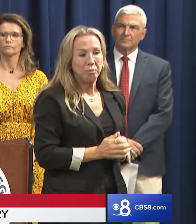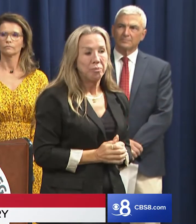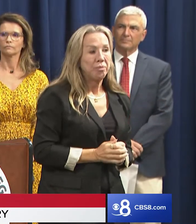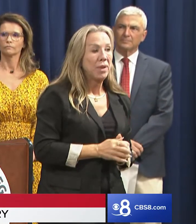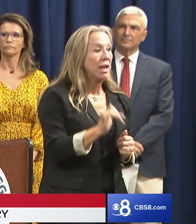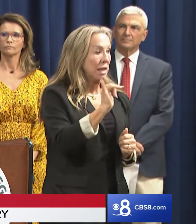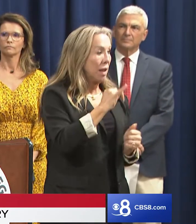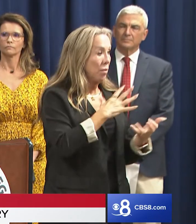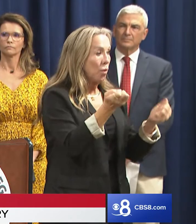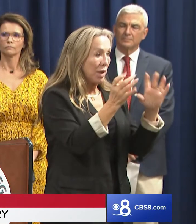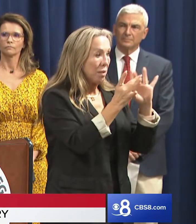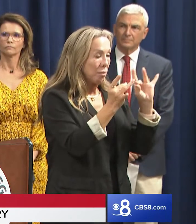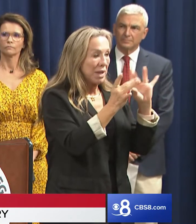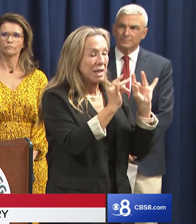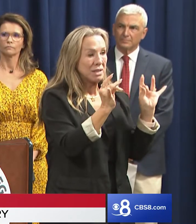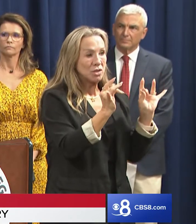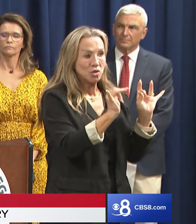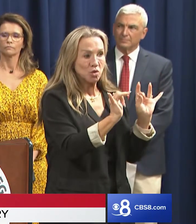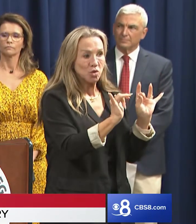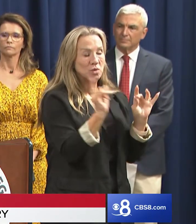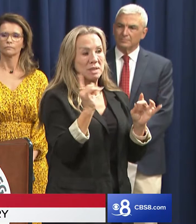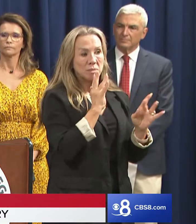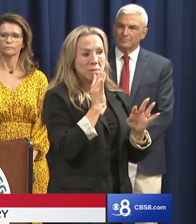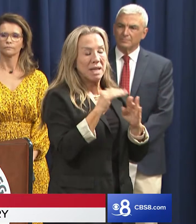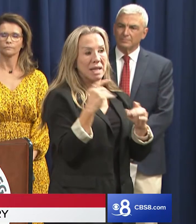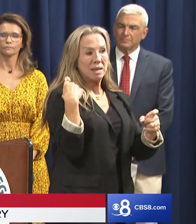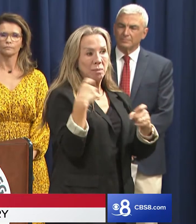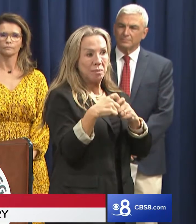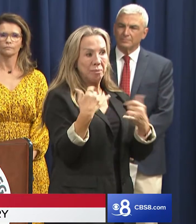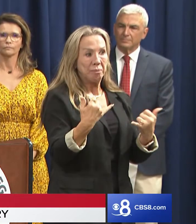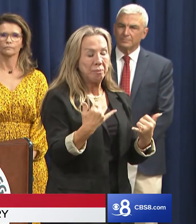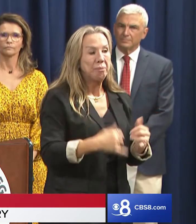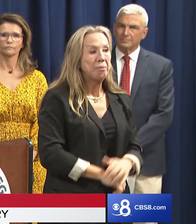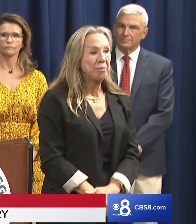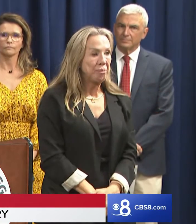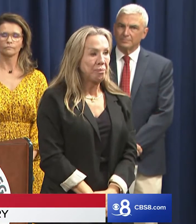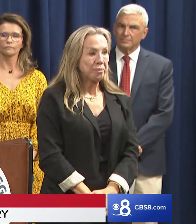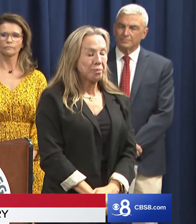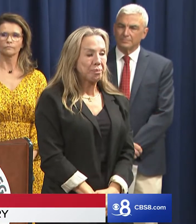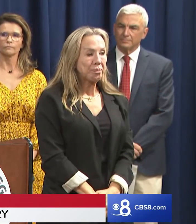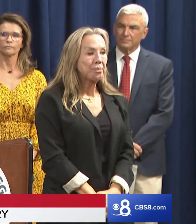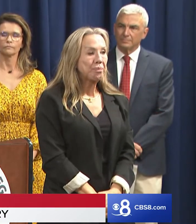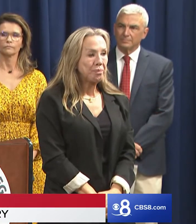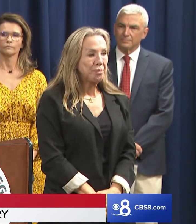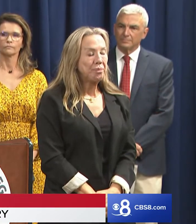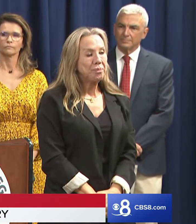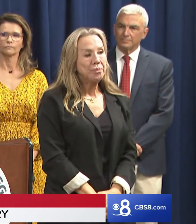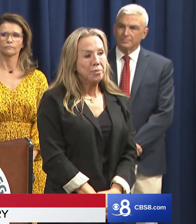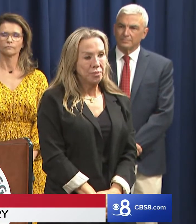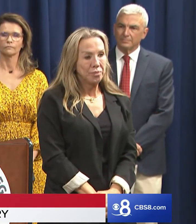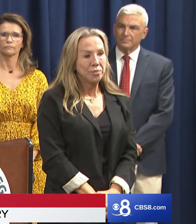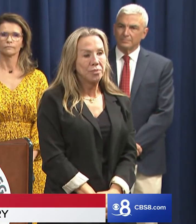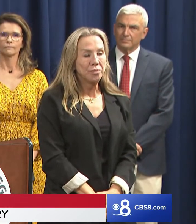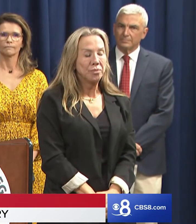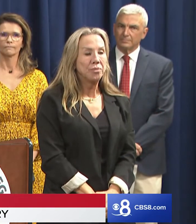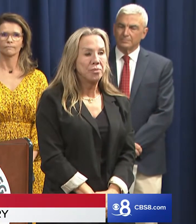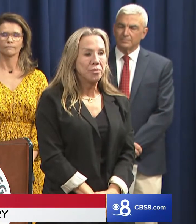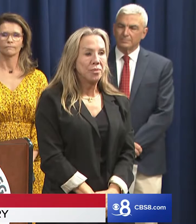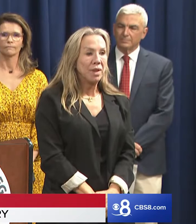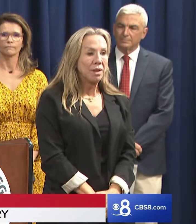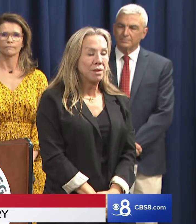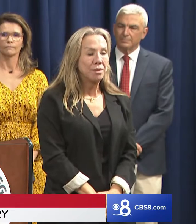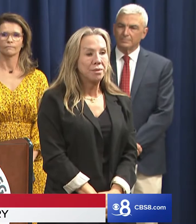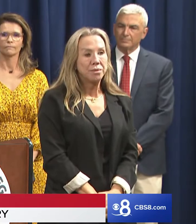mention as well that particularmente para las comunidades habla hispana, que quiero asegurarme que estén informados sobre lo que está